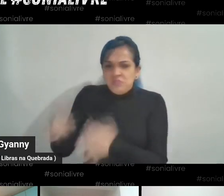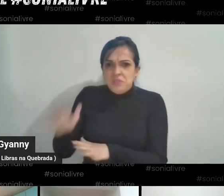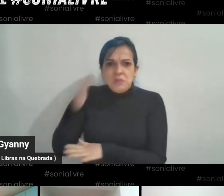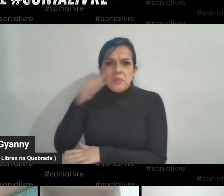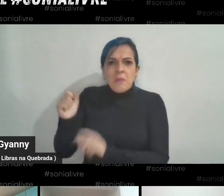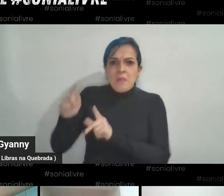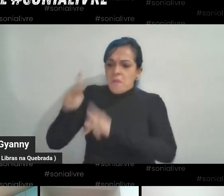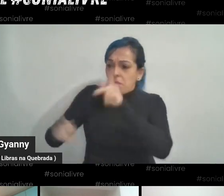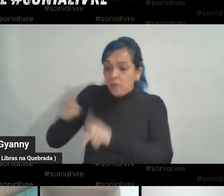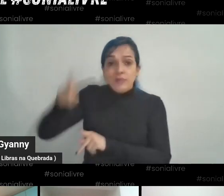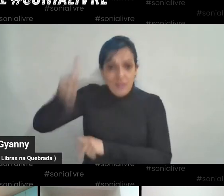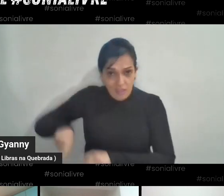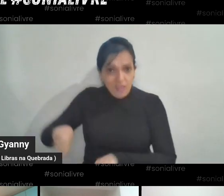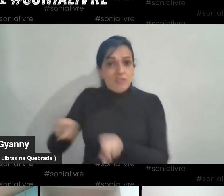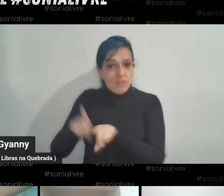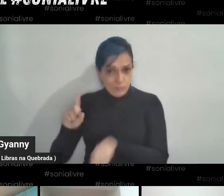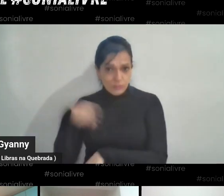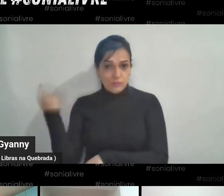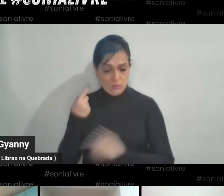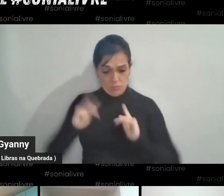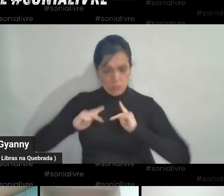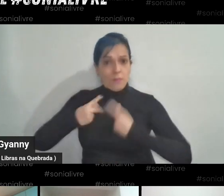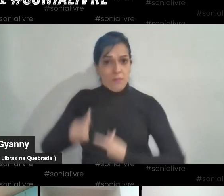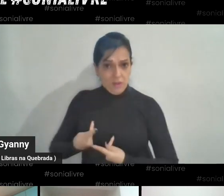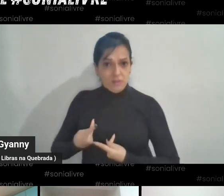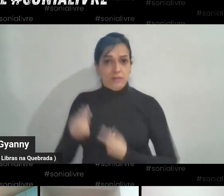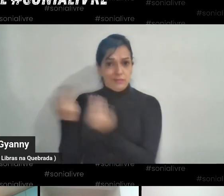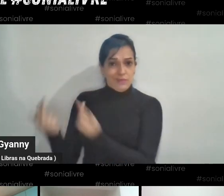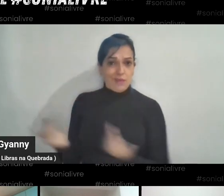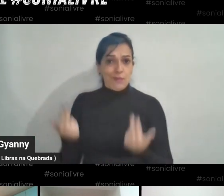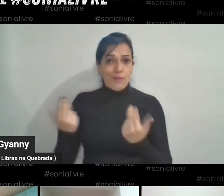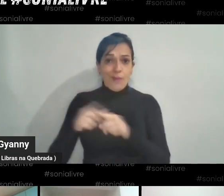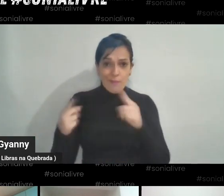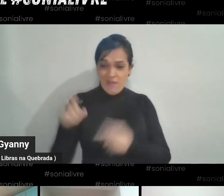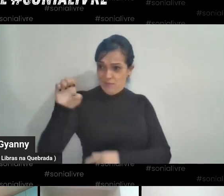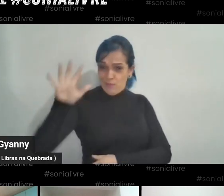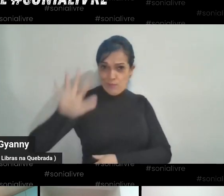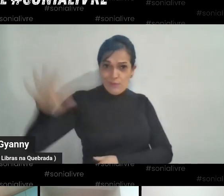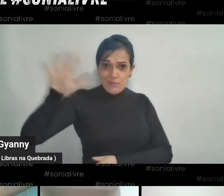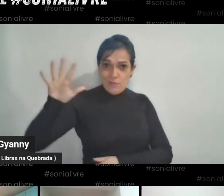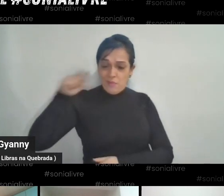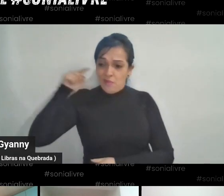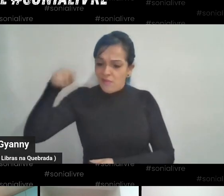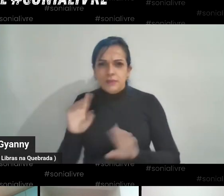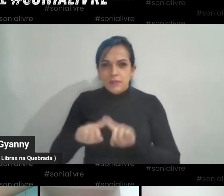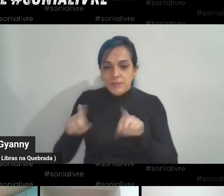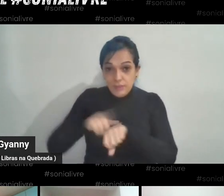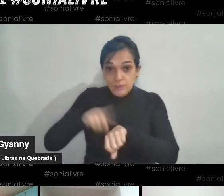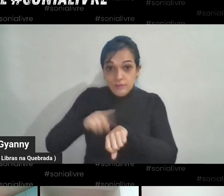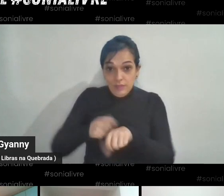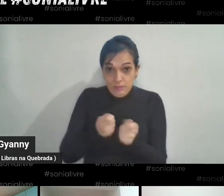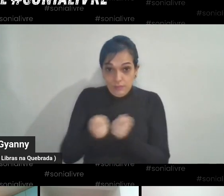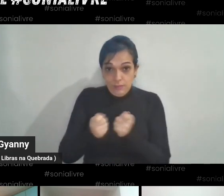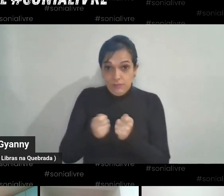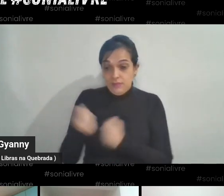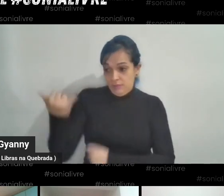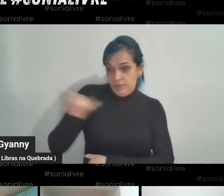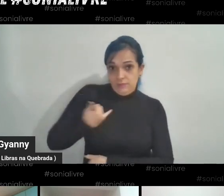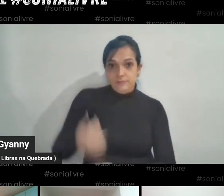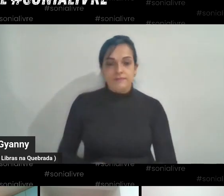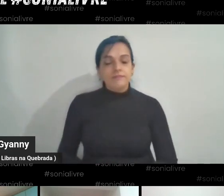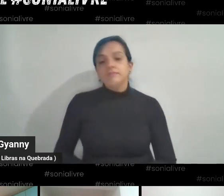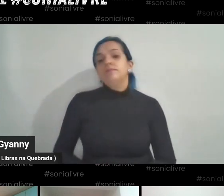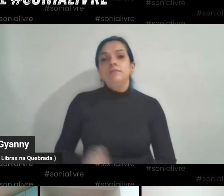também é ser humano, mas os colonos europeus vieram com garantias. Então, o povo